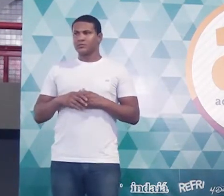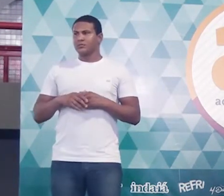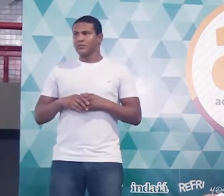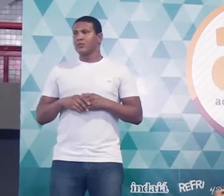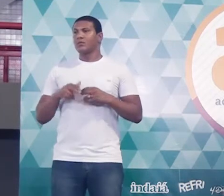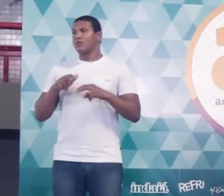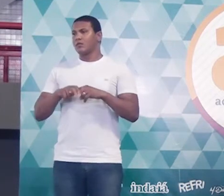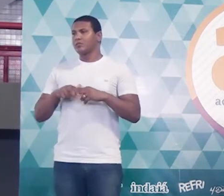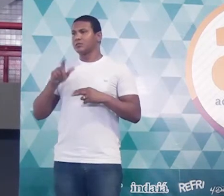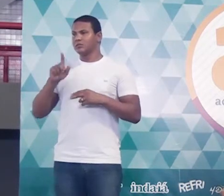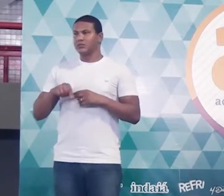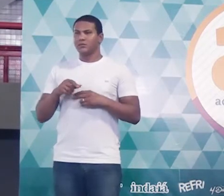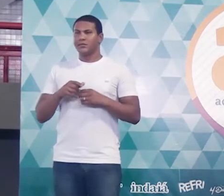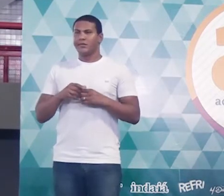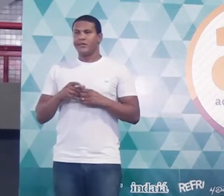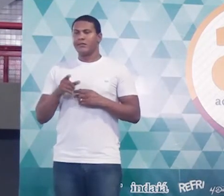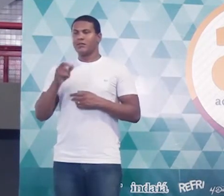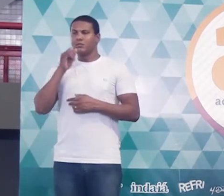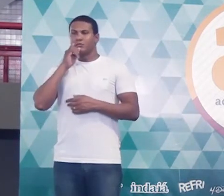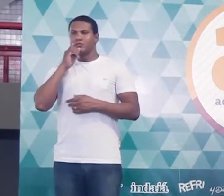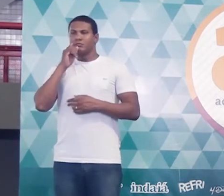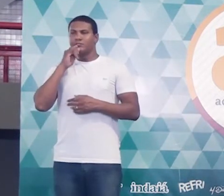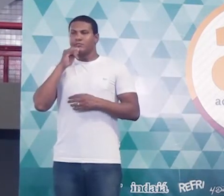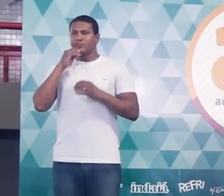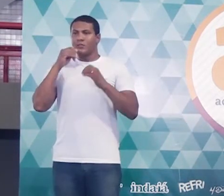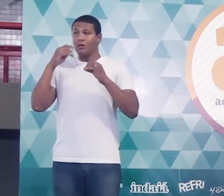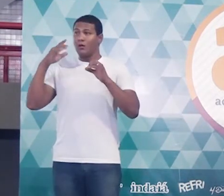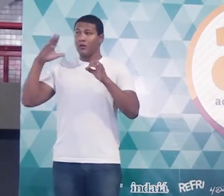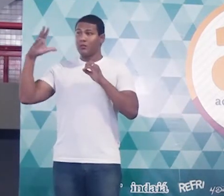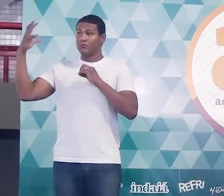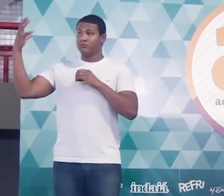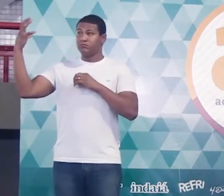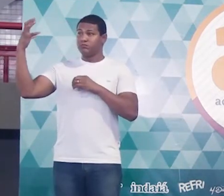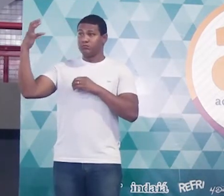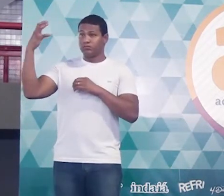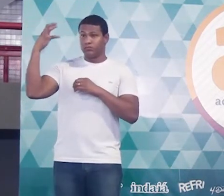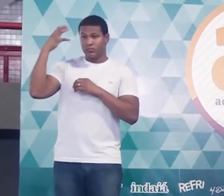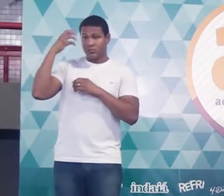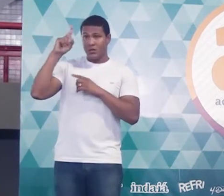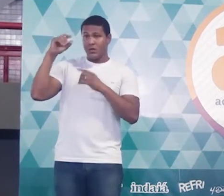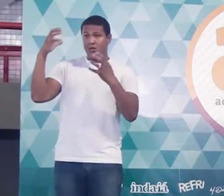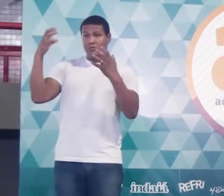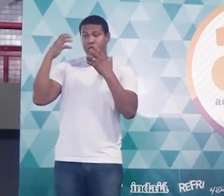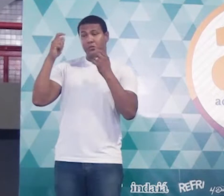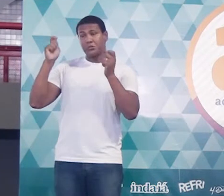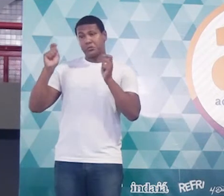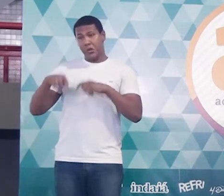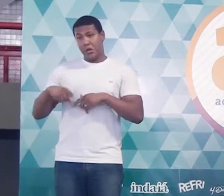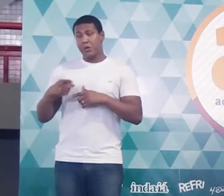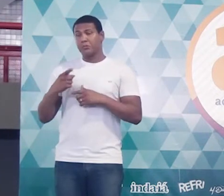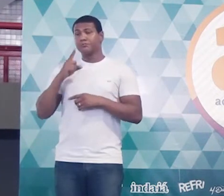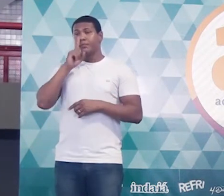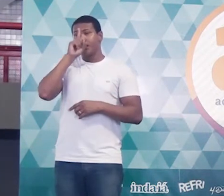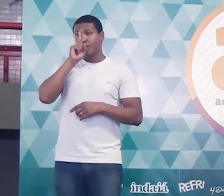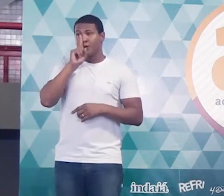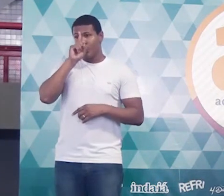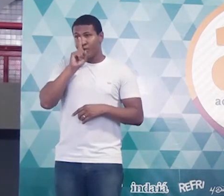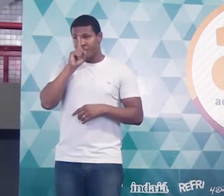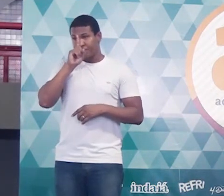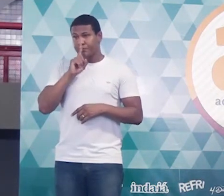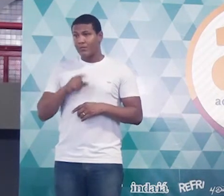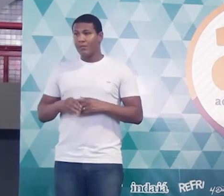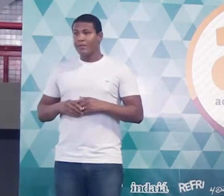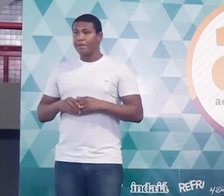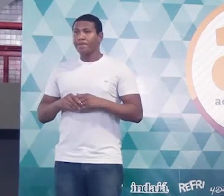que, sendo uma onda eletromagnética, ela pode ou não ser perigosa. Por exemplo, muita gente